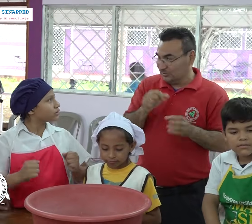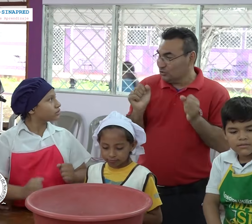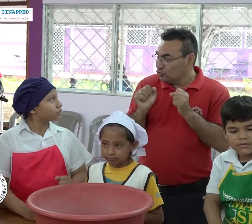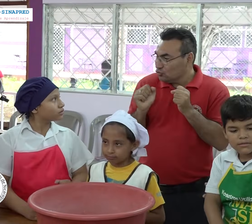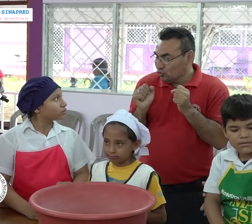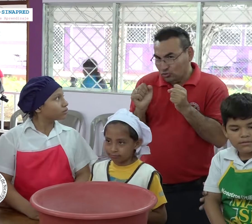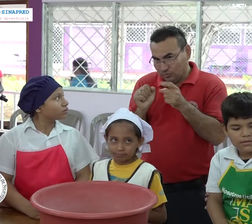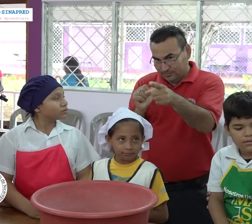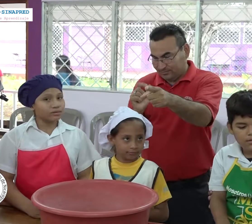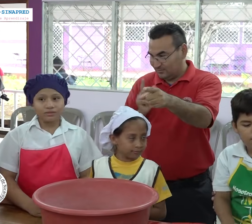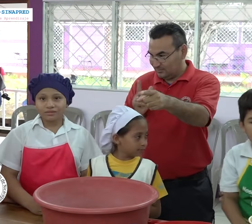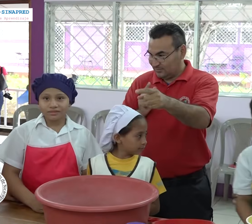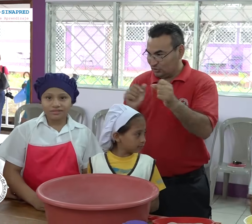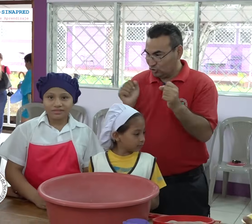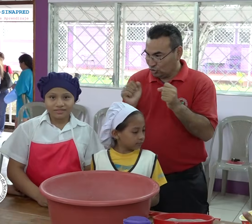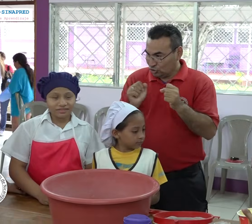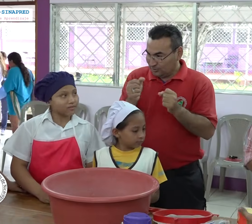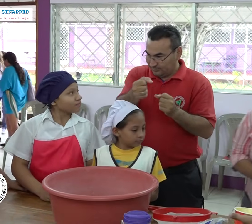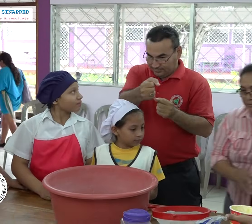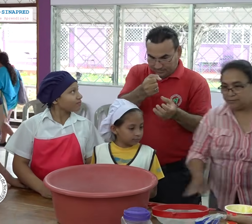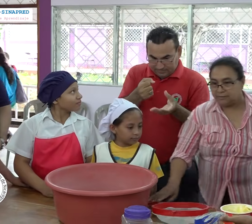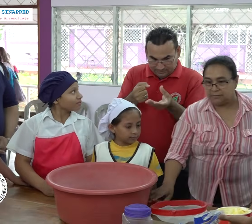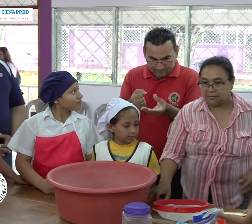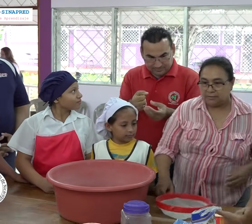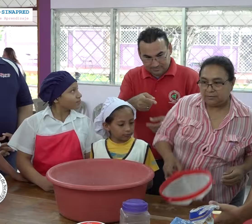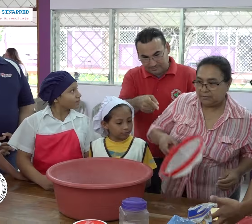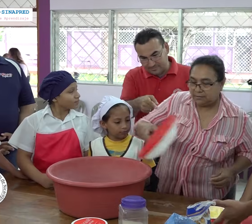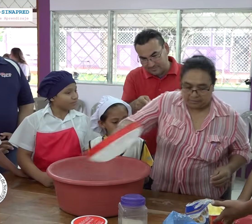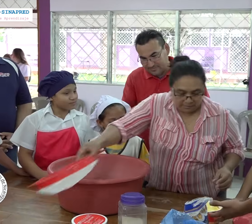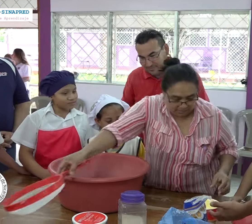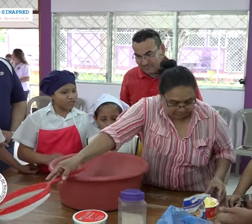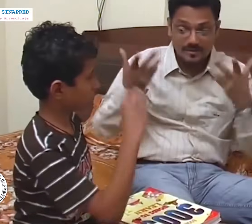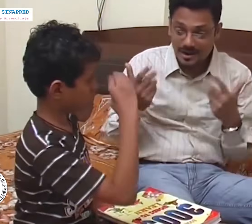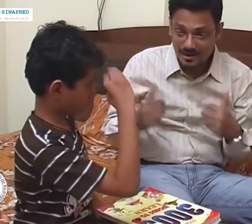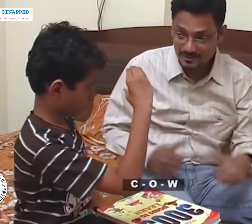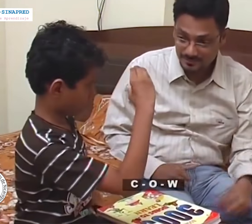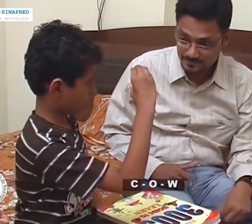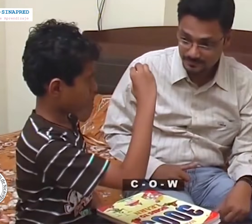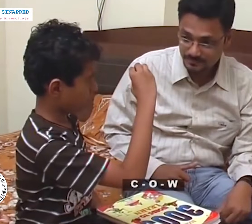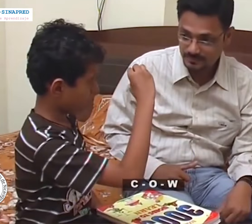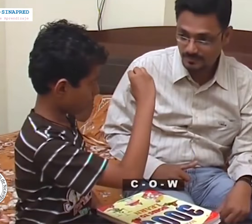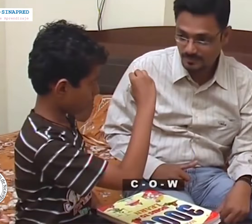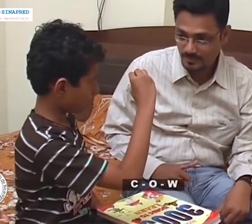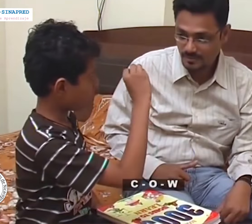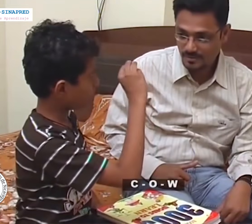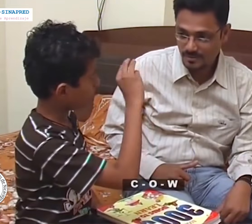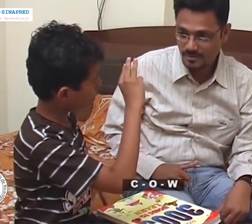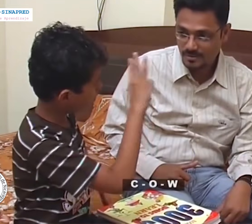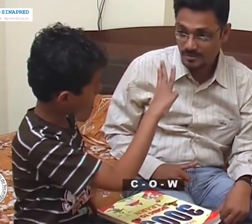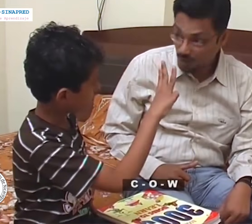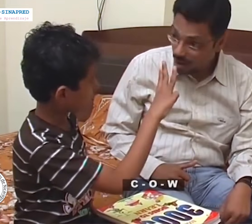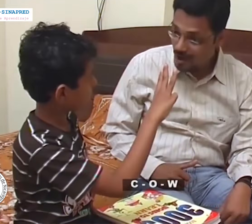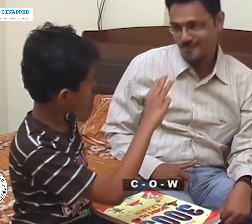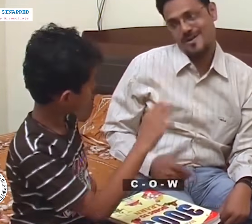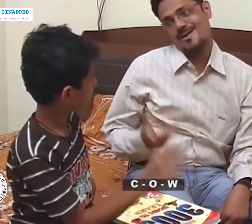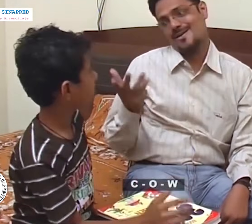embargo, a medida que observamos cómo han cambiado las cosas en los últimos 15 a 20 años, podemos ver